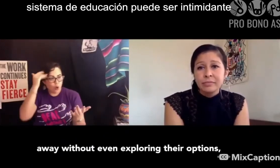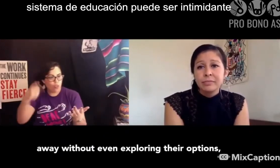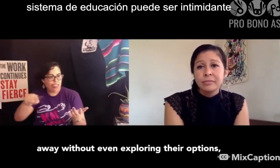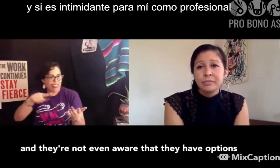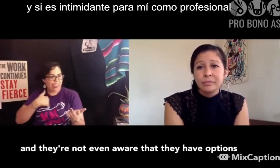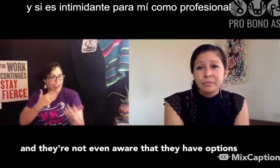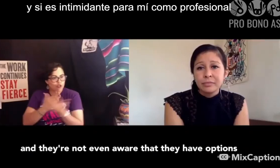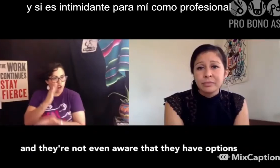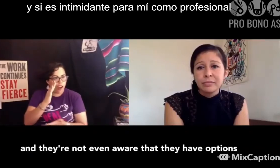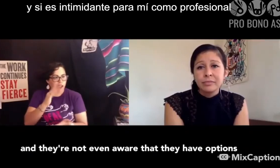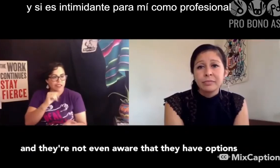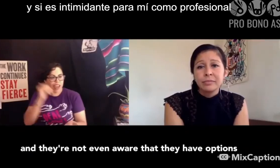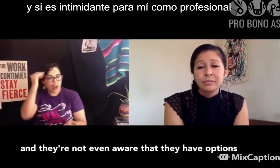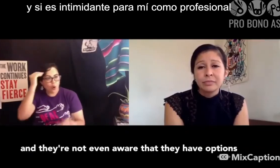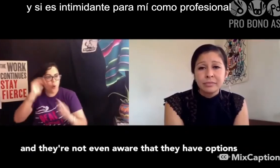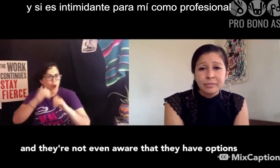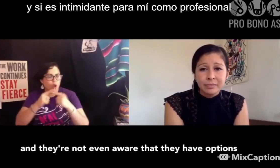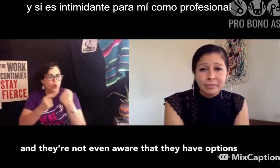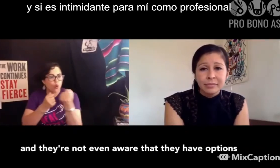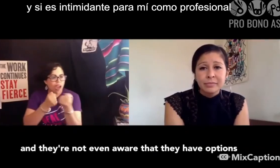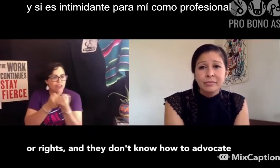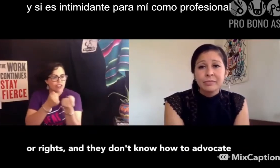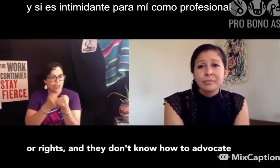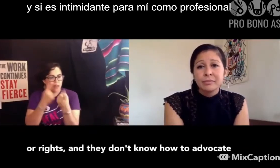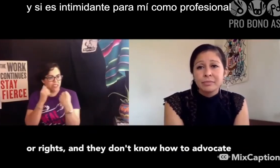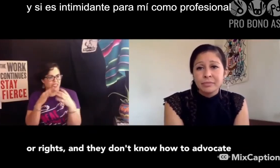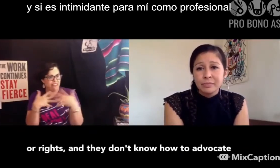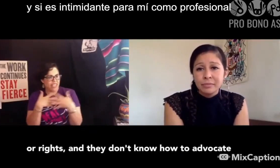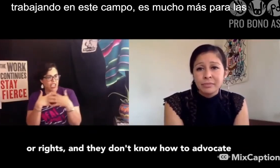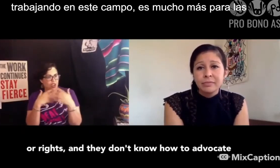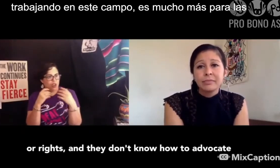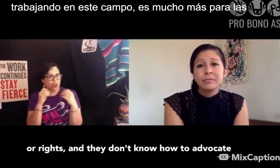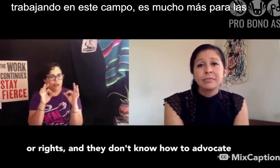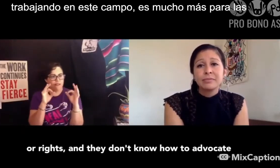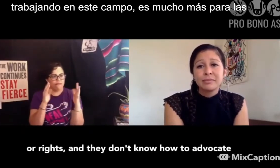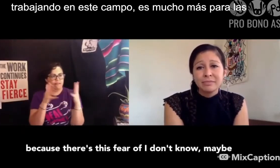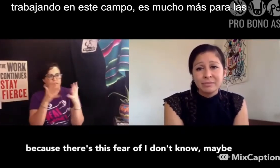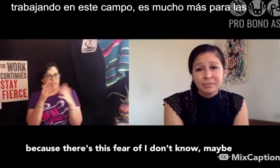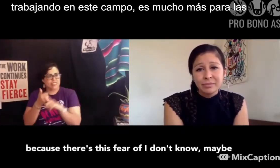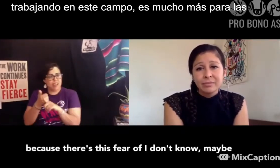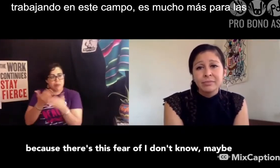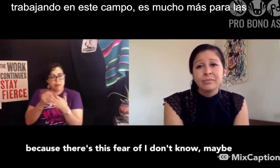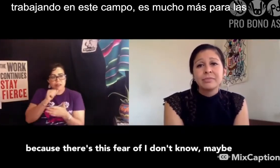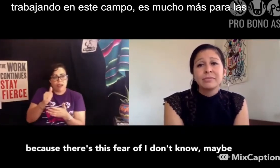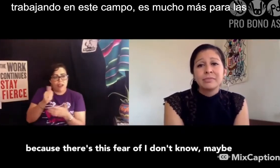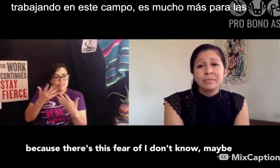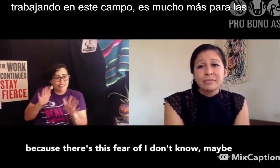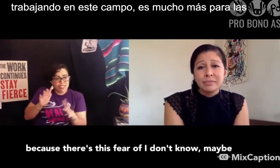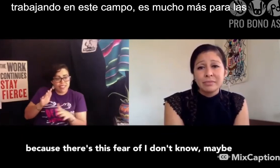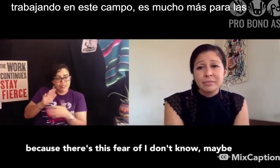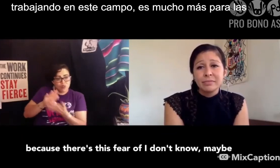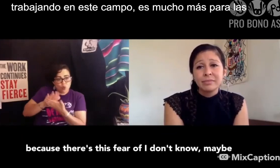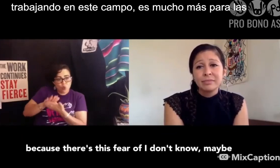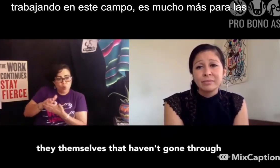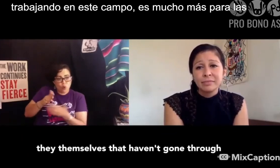ser intimidante. Y si es intimidante para mí como profesional trabajando en este campo, es